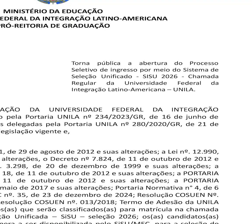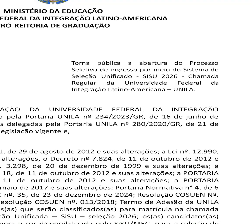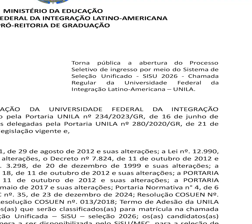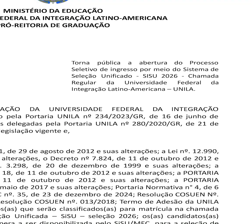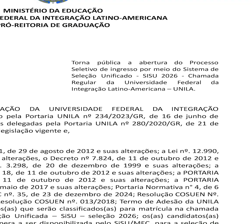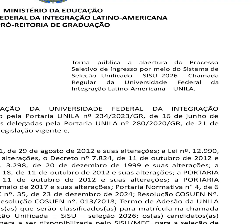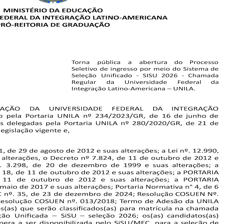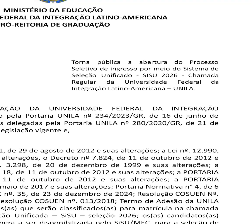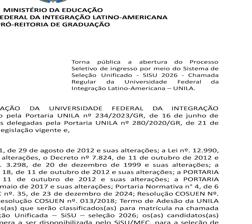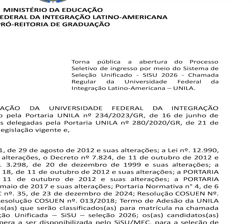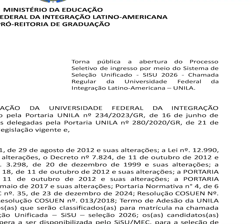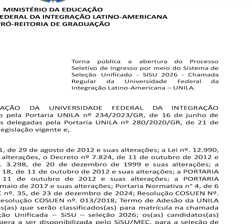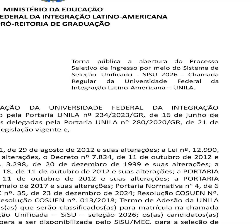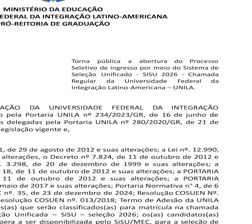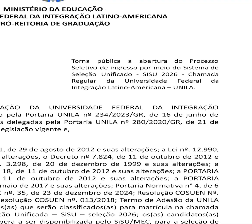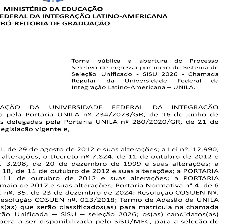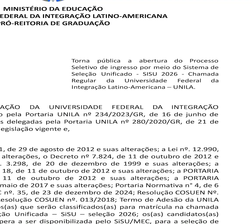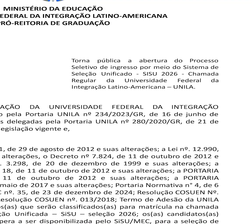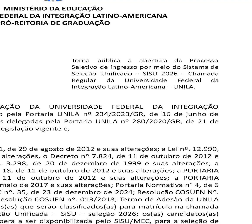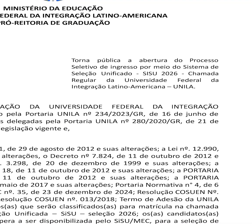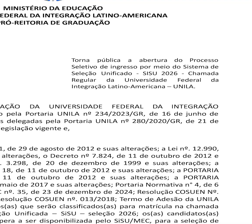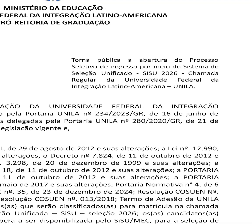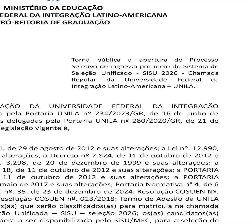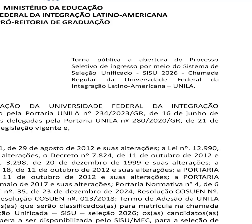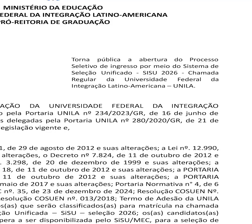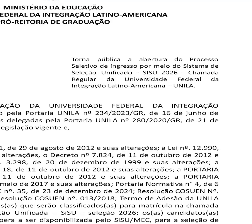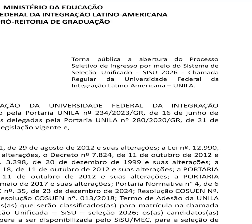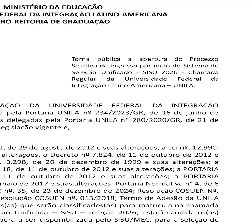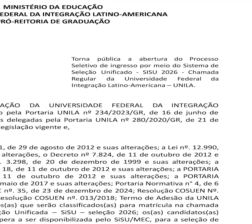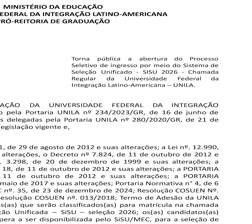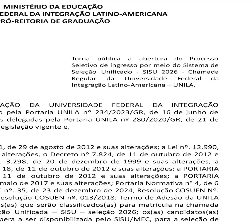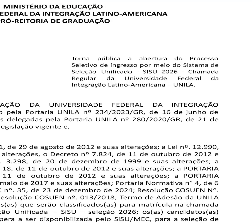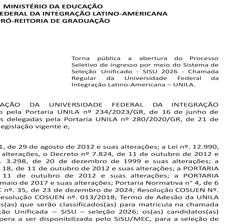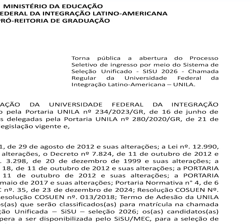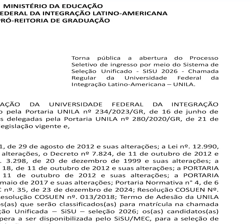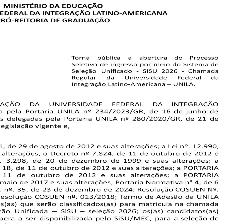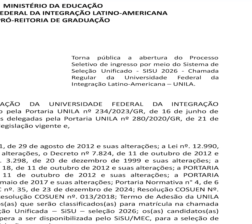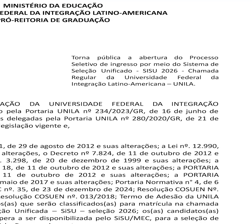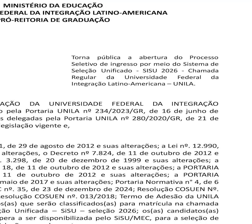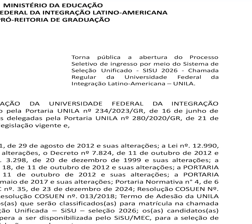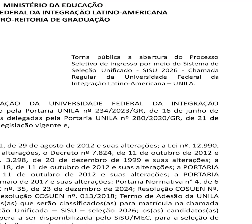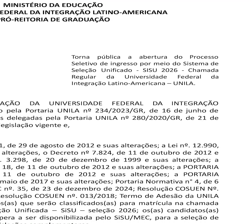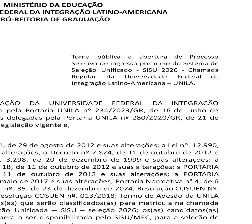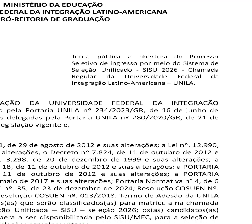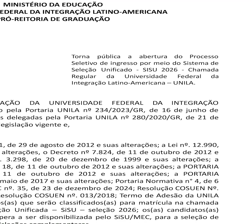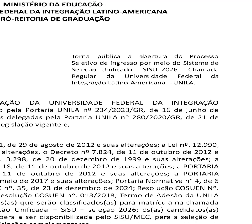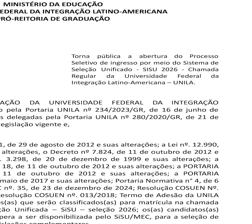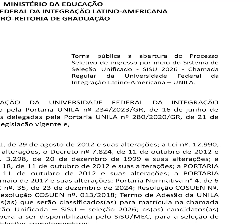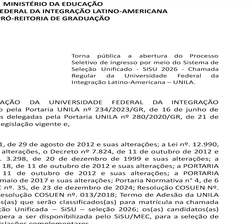nº 12.711, de 29 de agosto de 2012, e suas alterações, a Lei